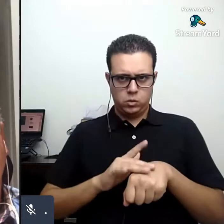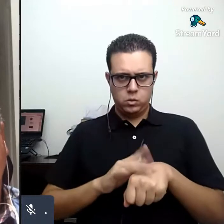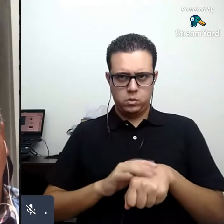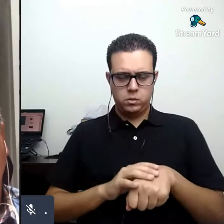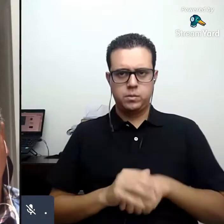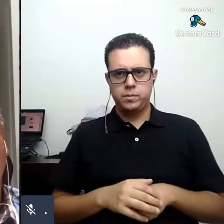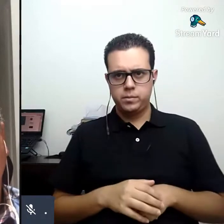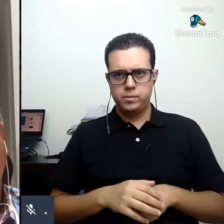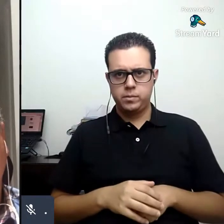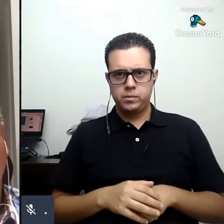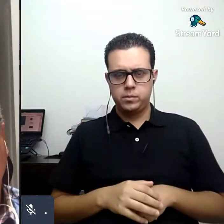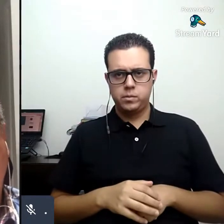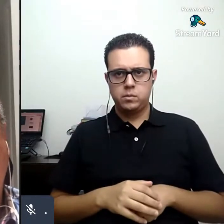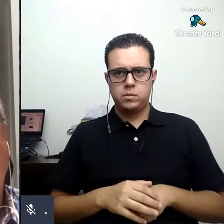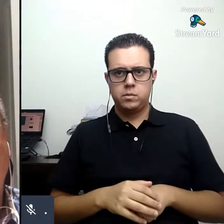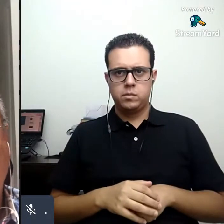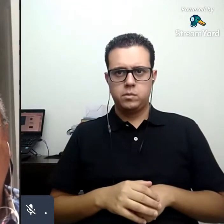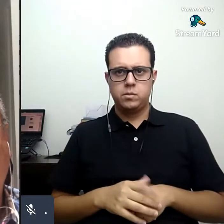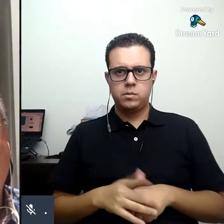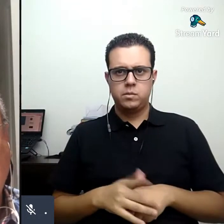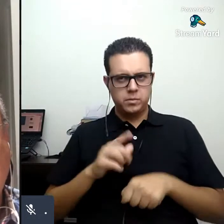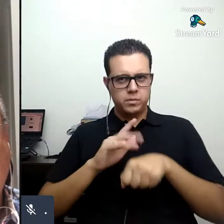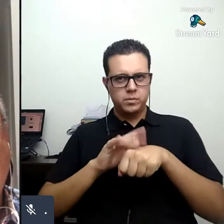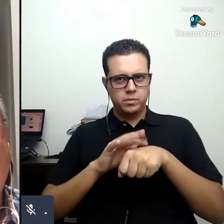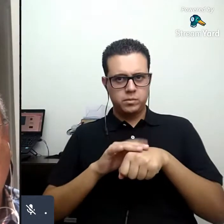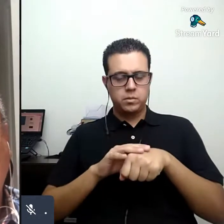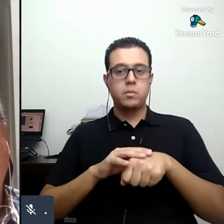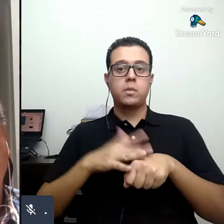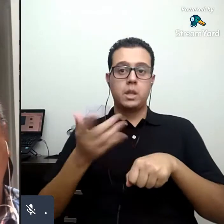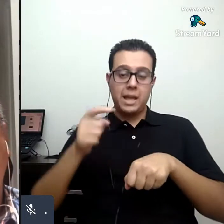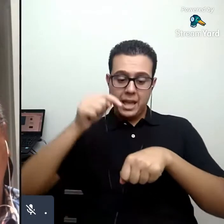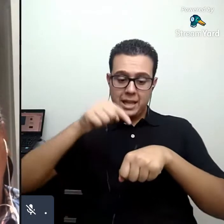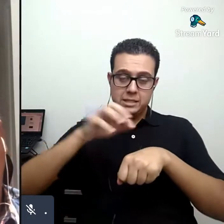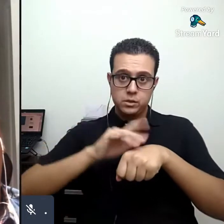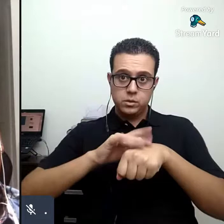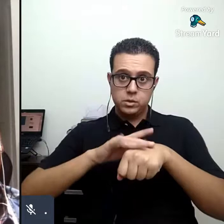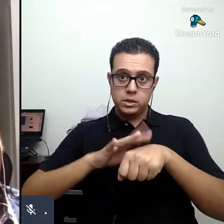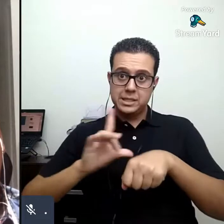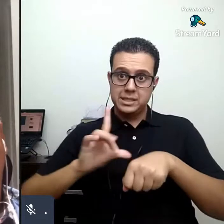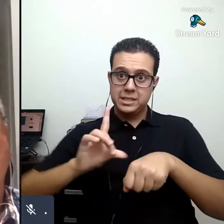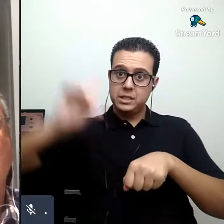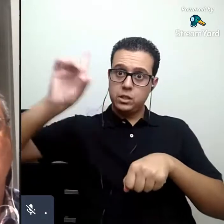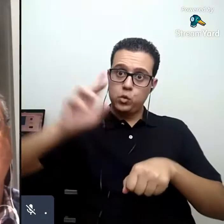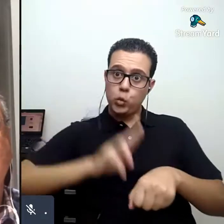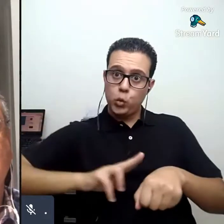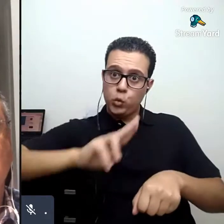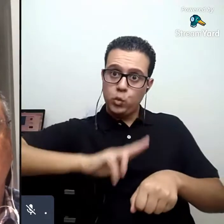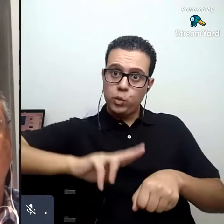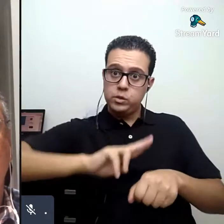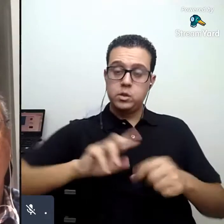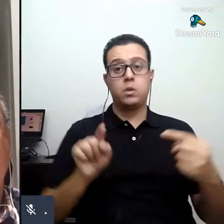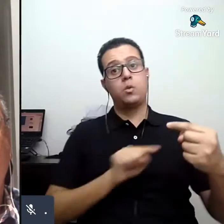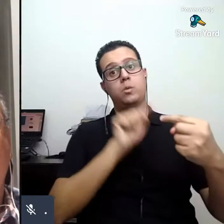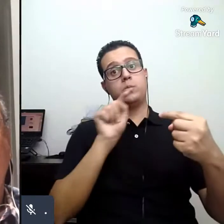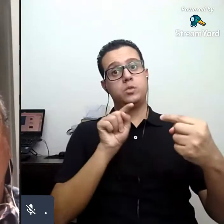ela está sendo usada por Deus para algum propósito